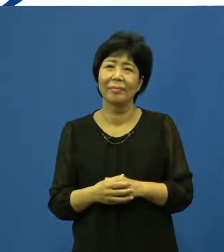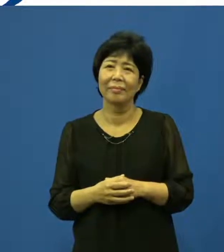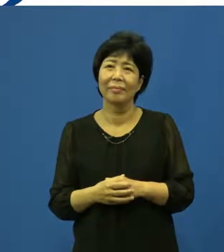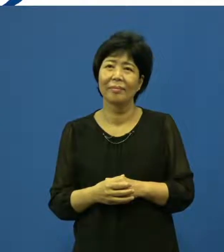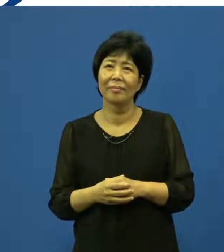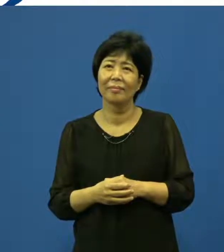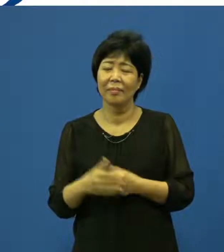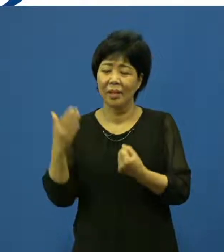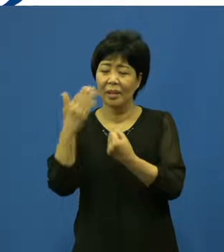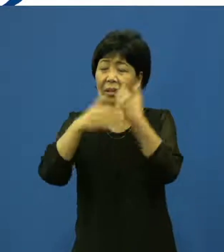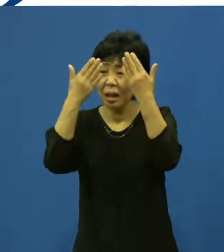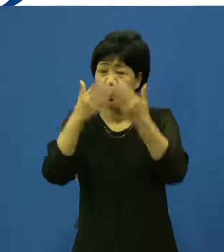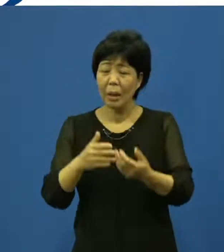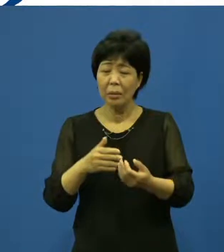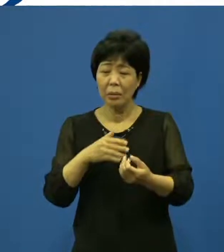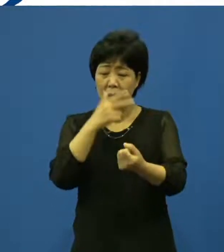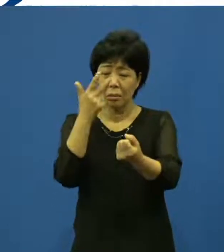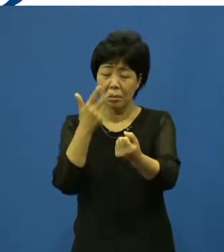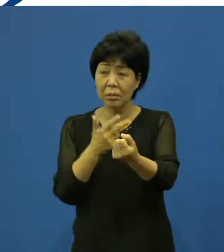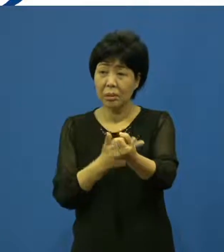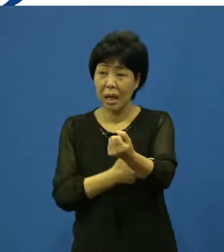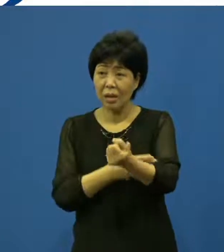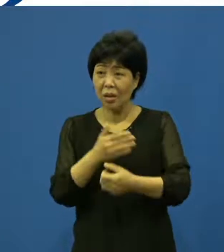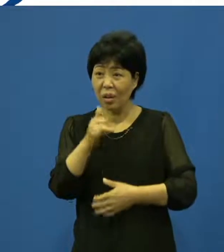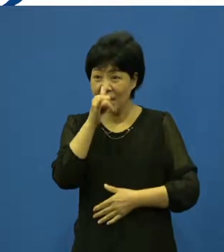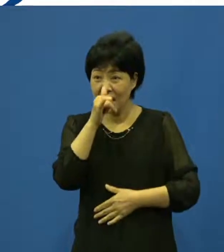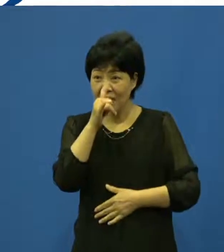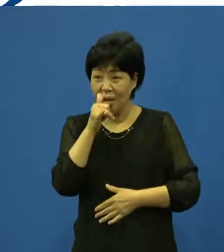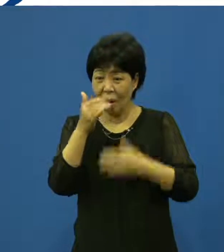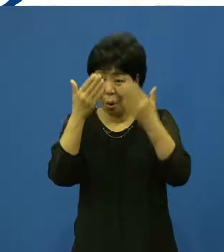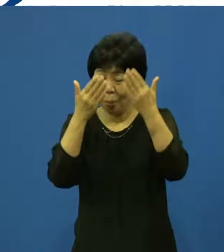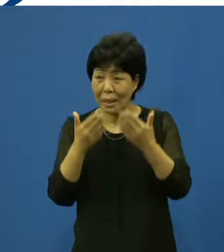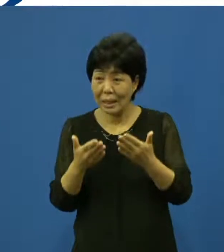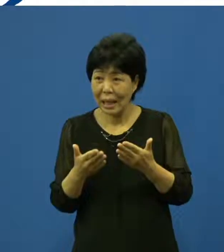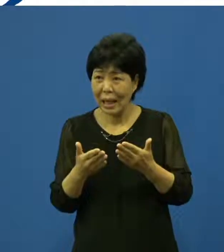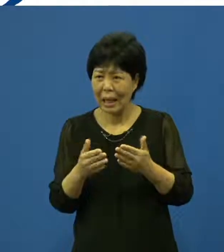받을 만한 자격이 있어 받았다면 은혜라고 말할 수 없죠. 그건 은혜가 아닙니다.